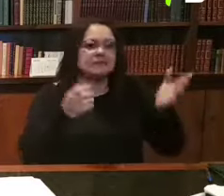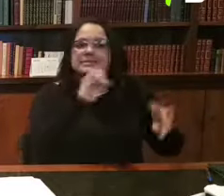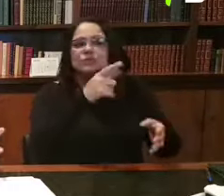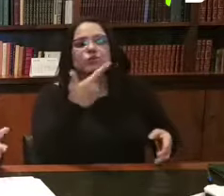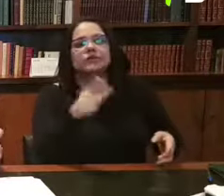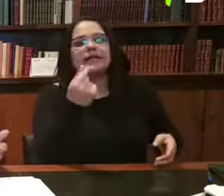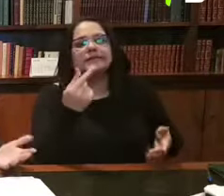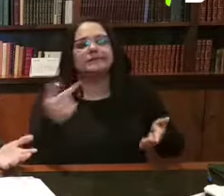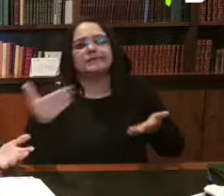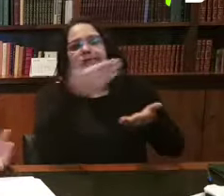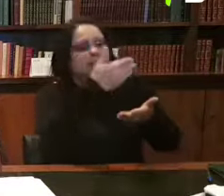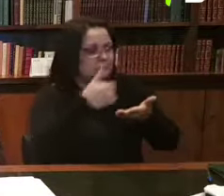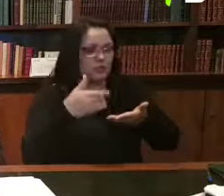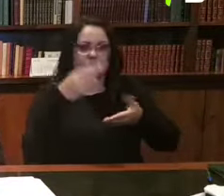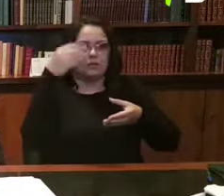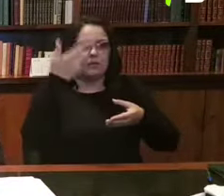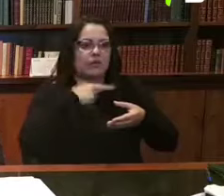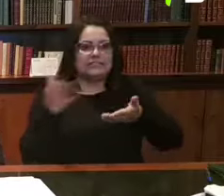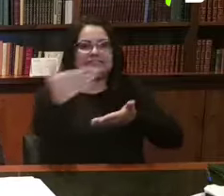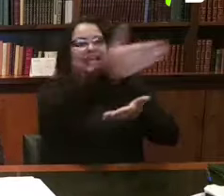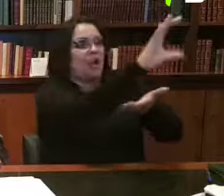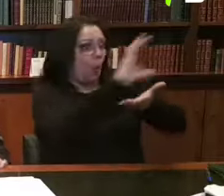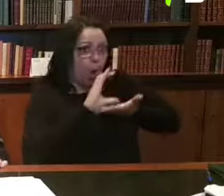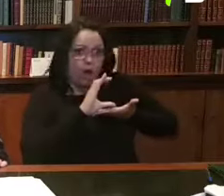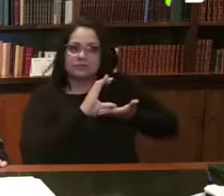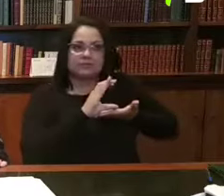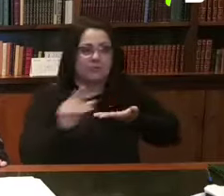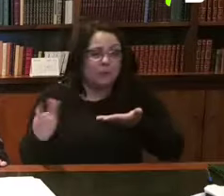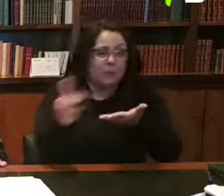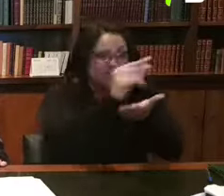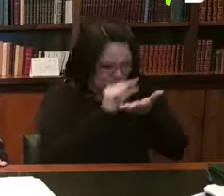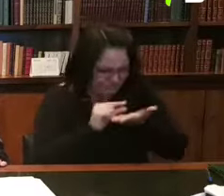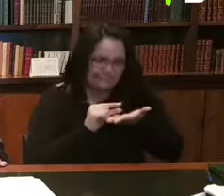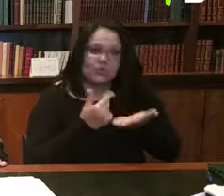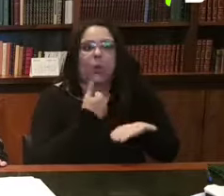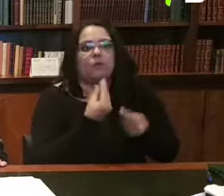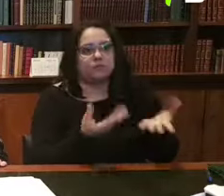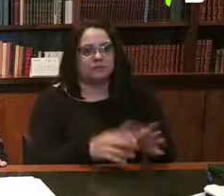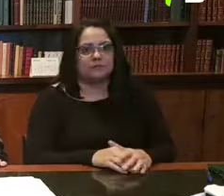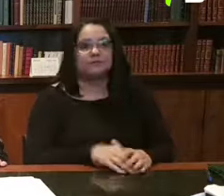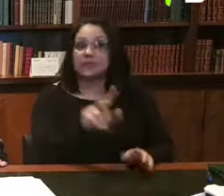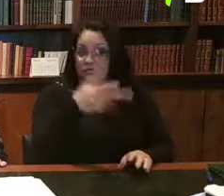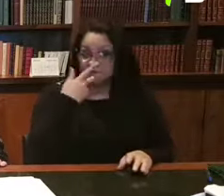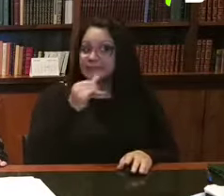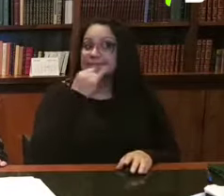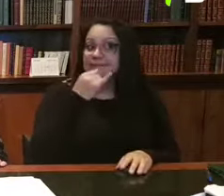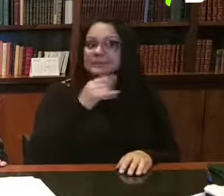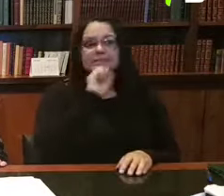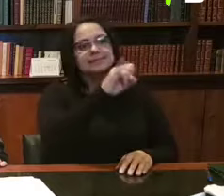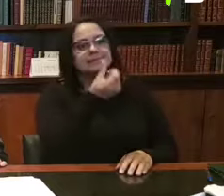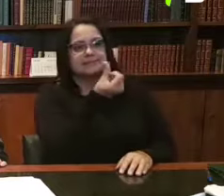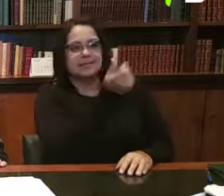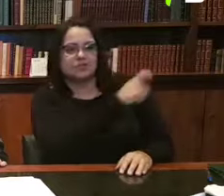caixa d'água como é que fica tirar mais água da mesmo se nós ficar é o exemplo que eu deixo ficar seis meses um ano